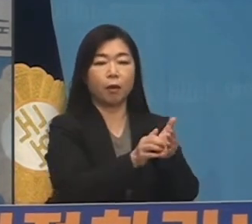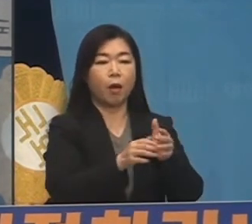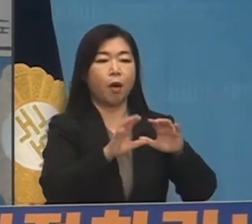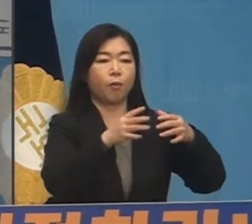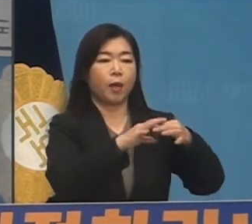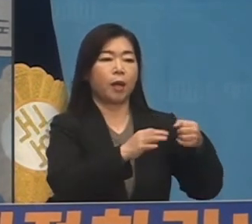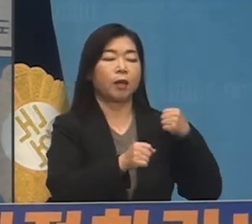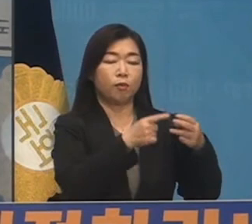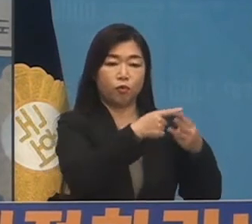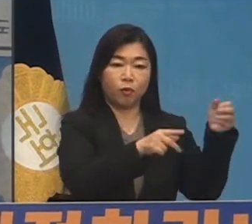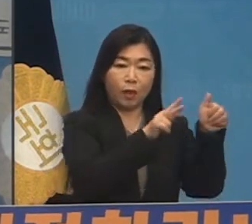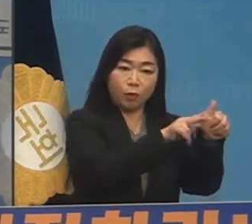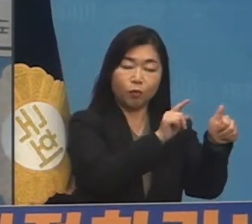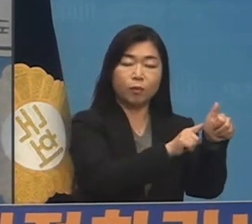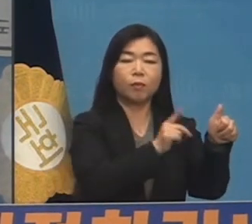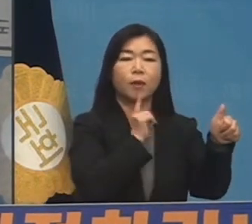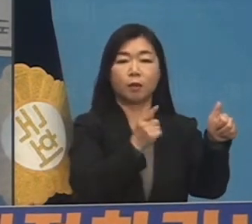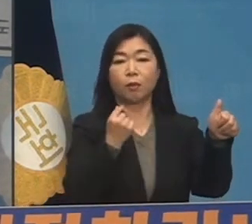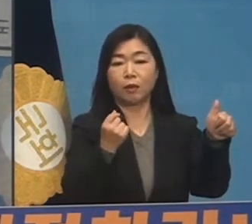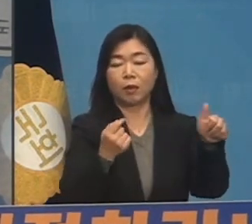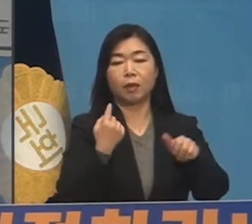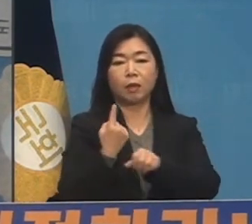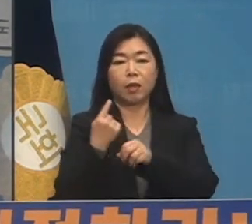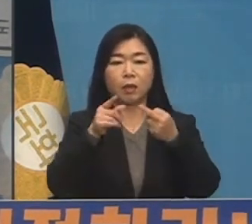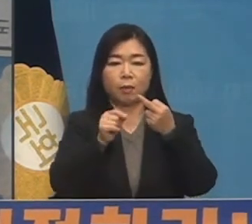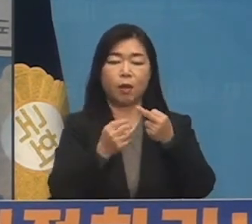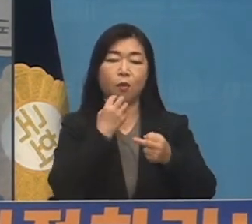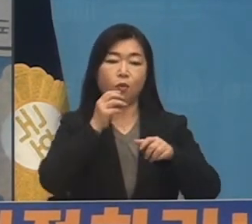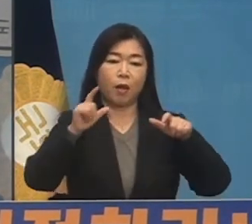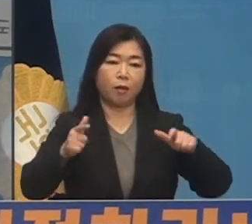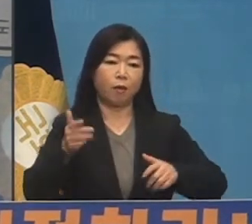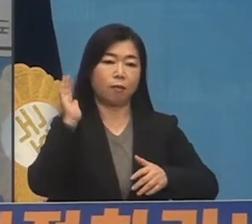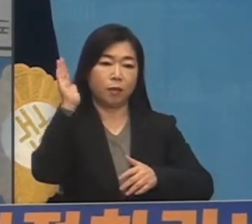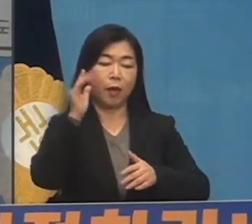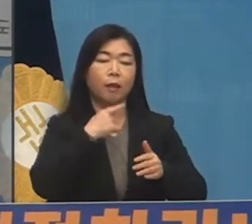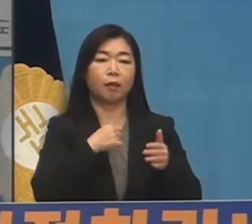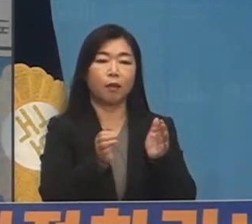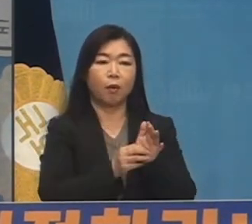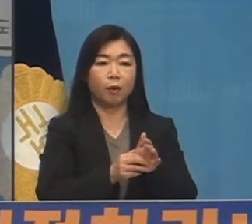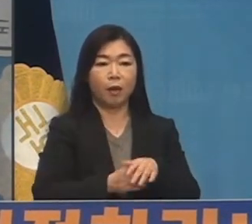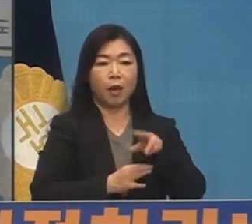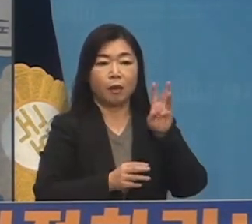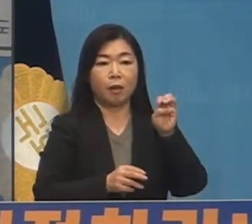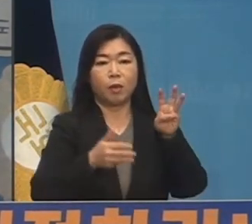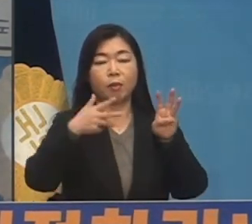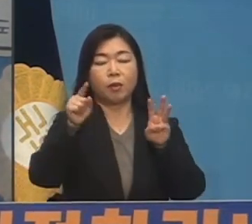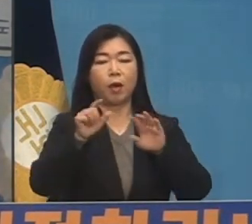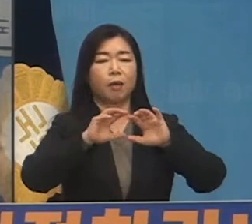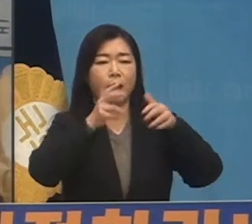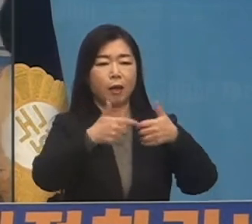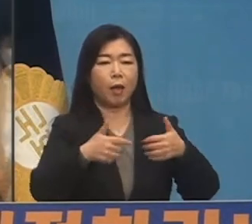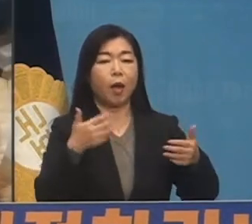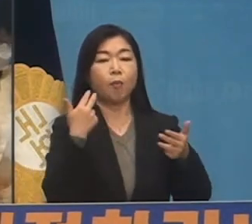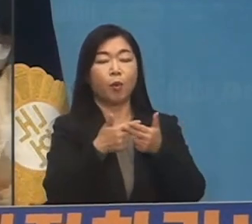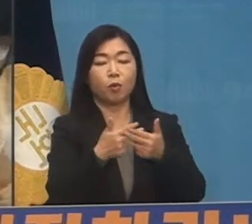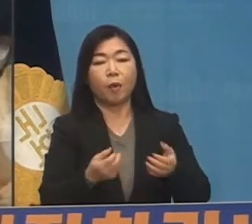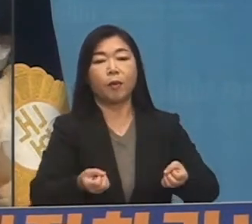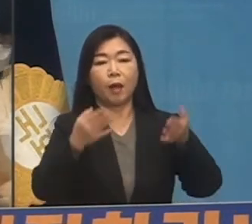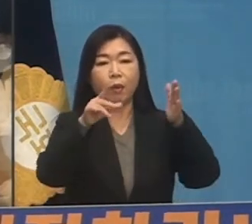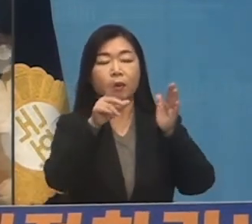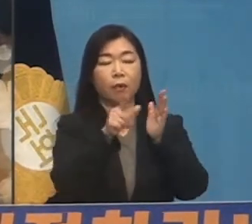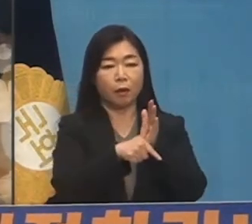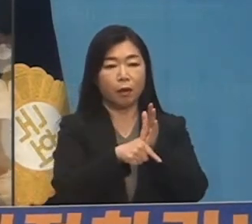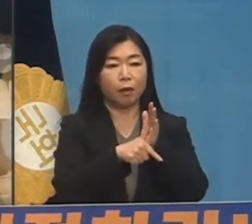국민의힘 윤석열 대통령 후보도 지난 12월 서울에서 개최된 제33차